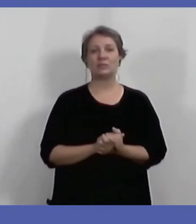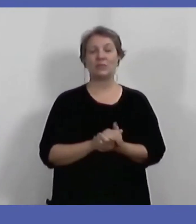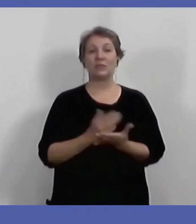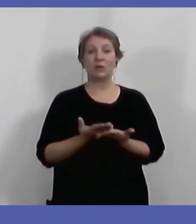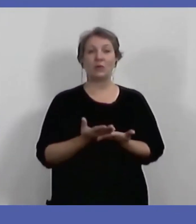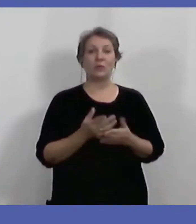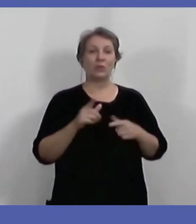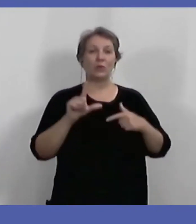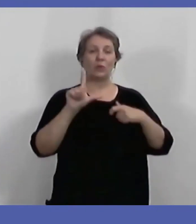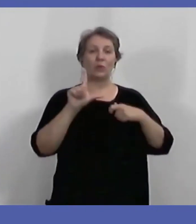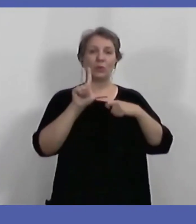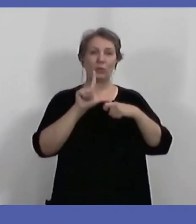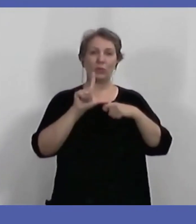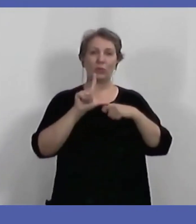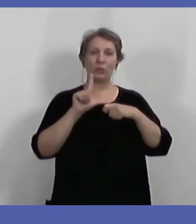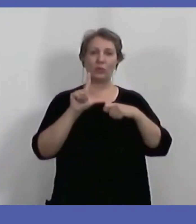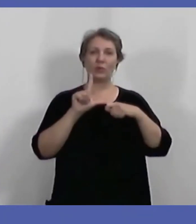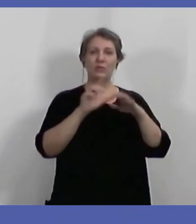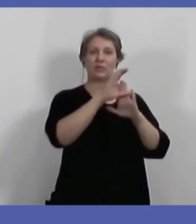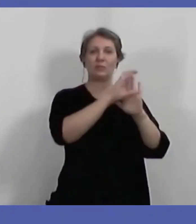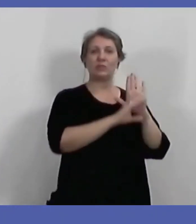Lucas 49,